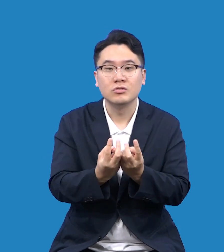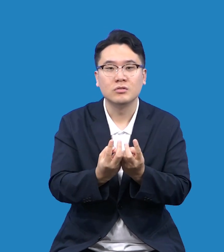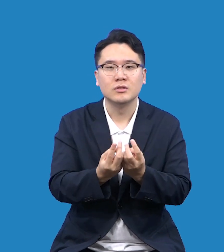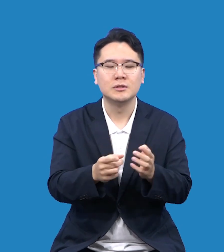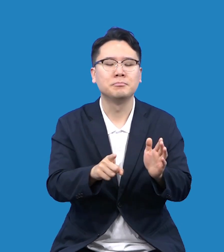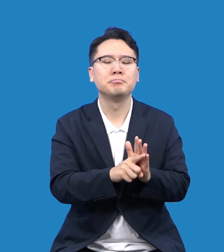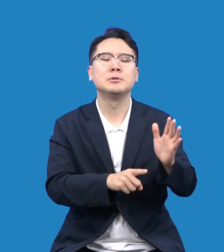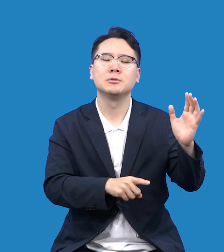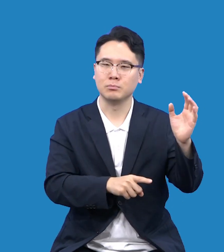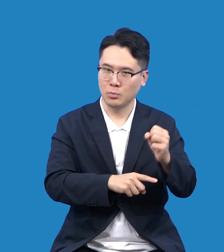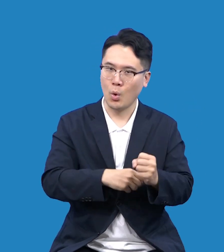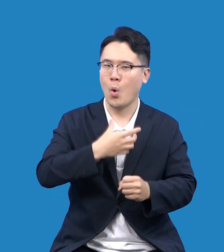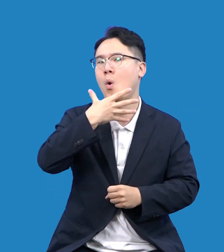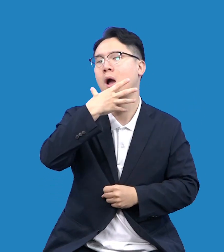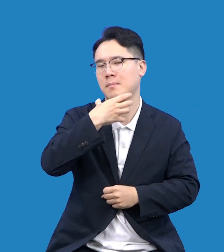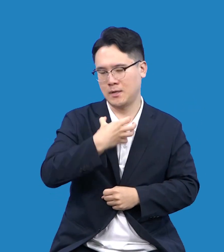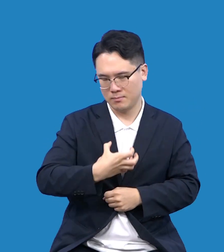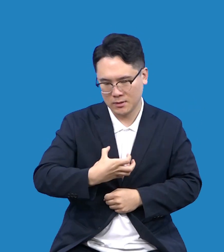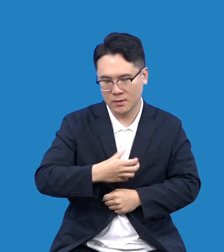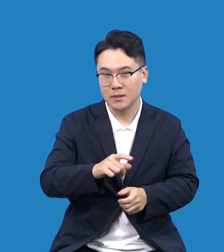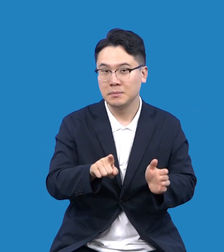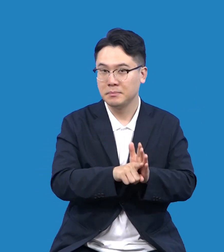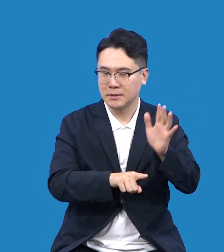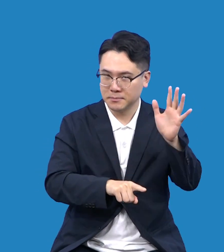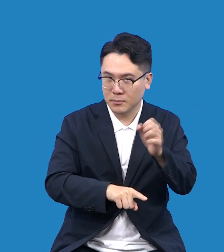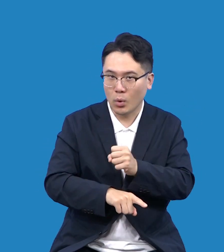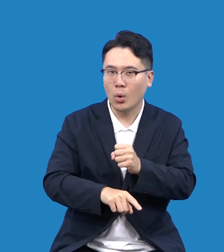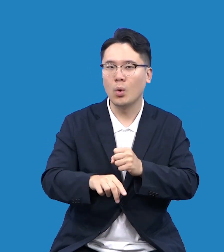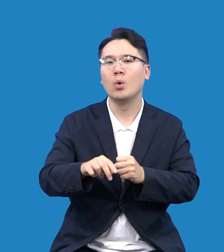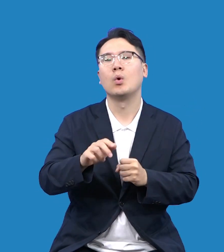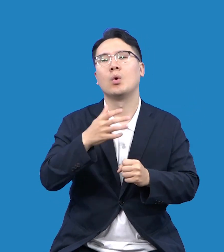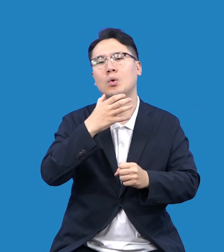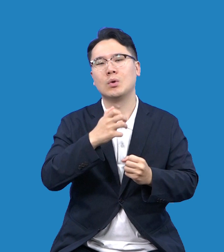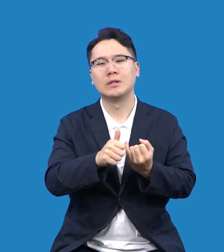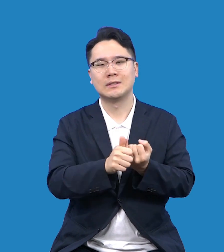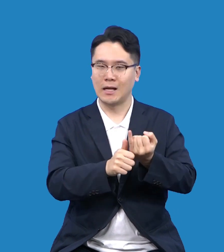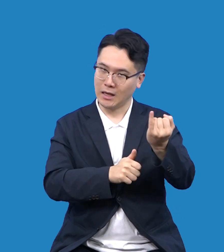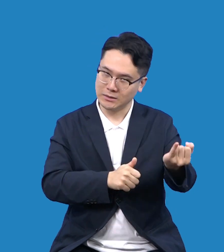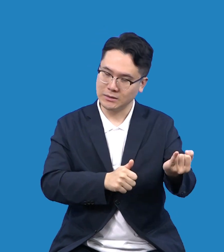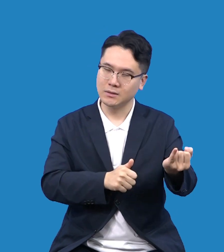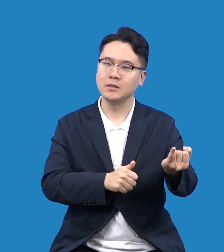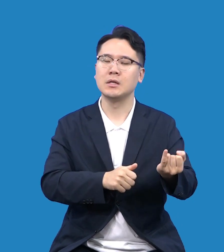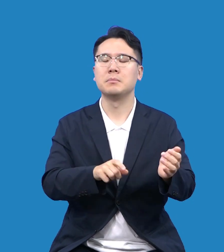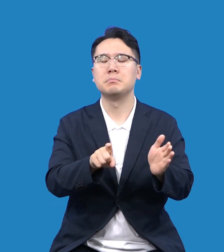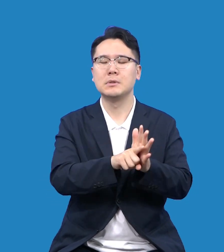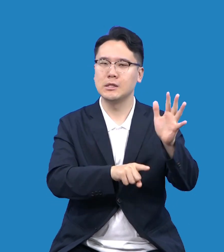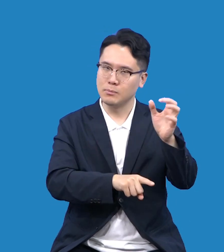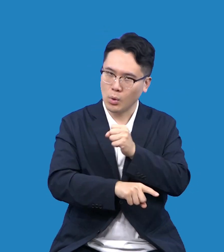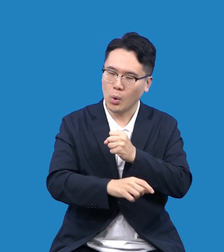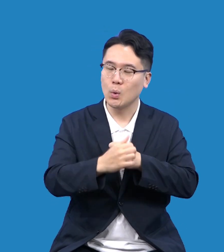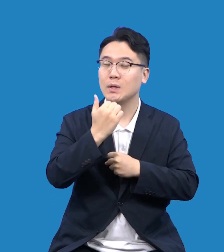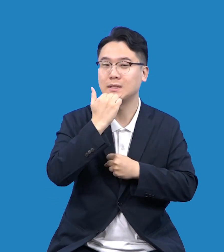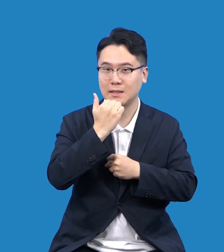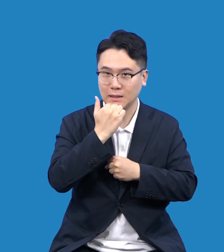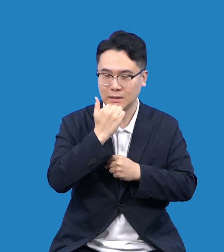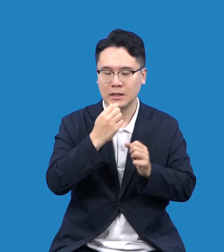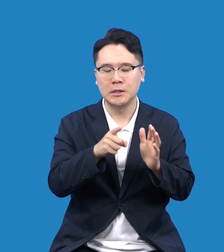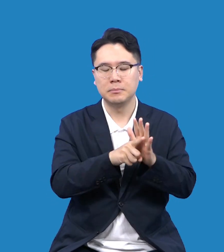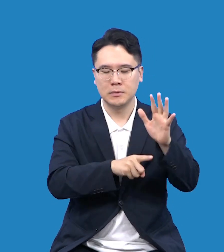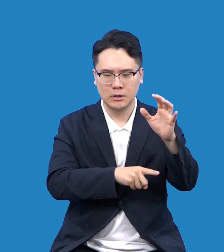믿음으로 아브라함은, 믿음으로 사라는, 믿음으로 이삭은, 믿음으로